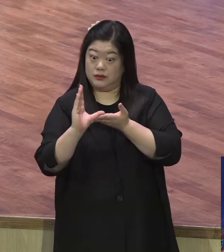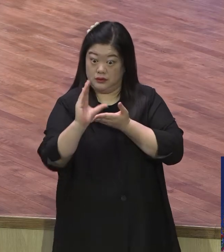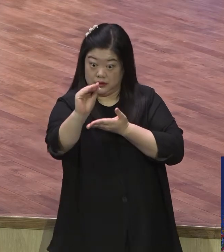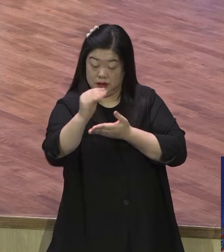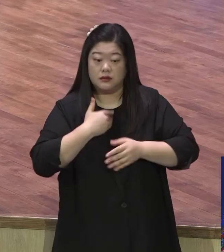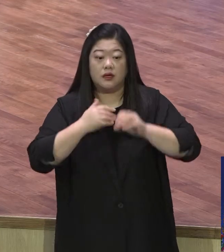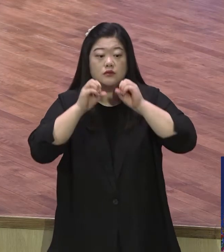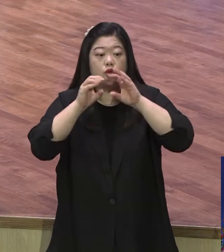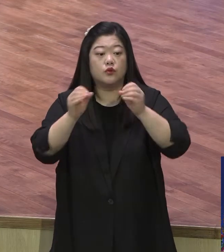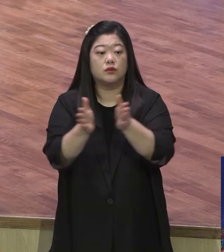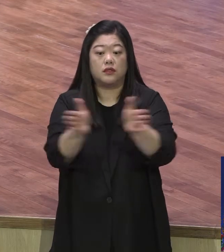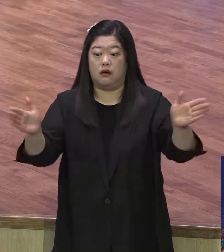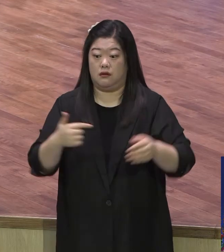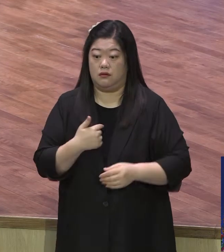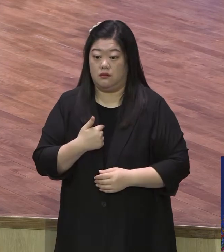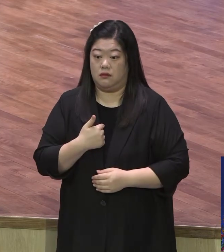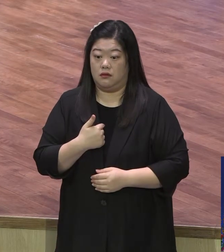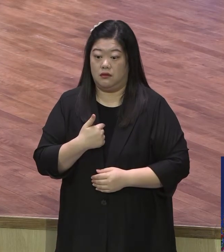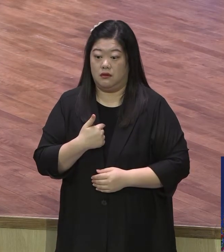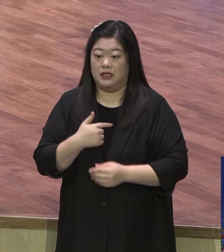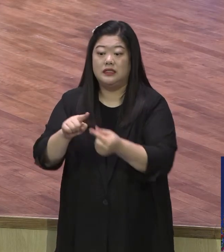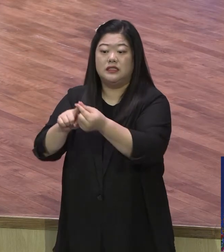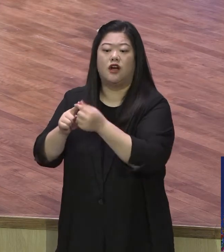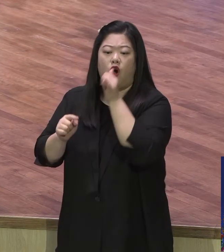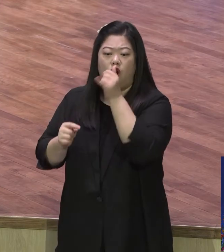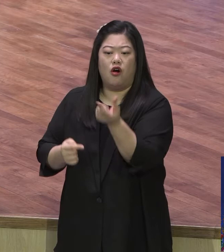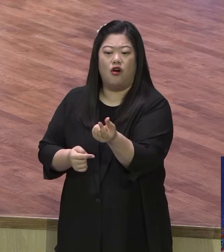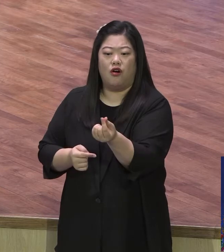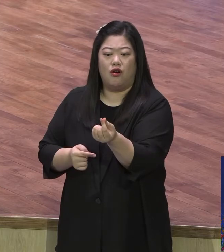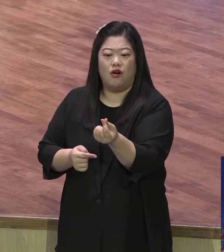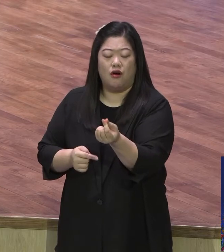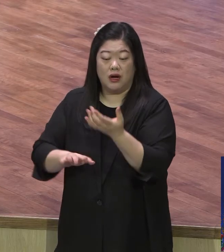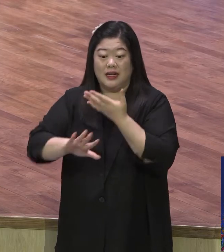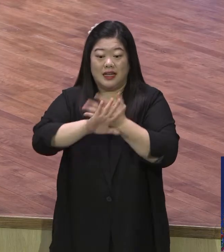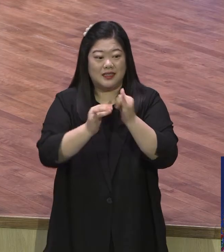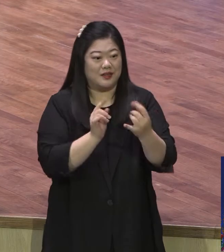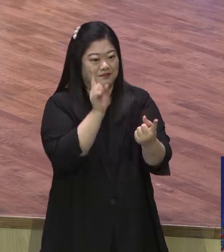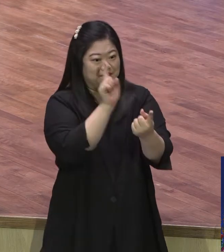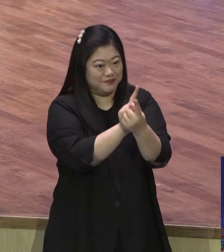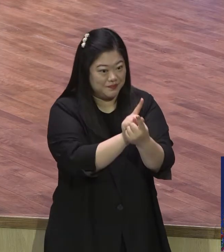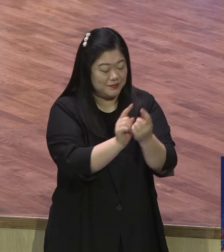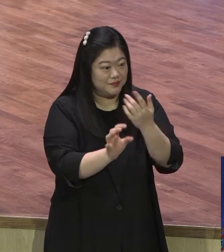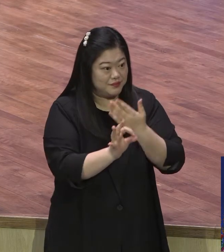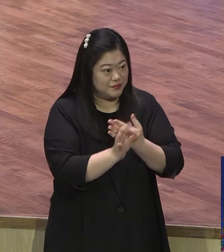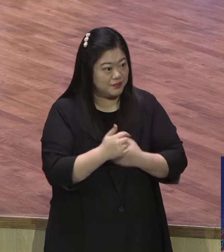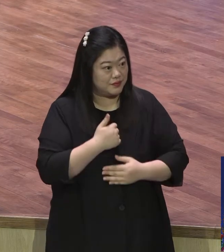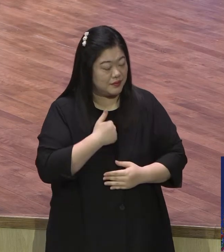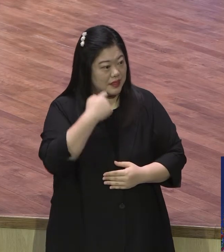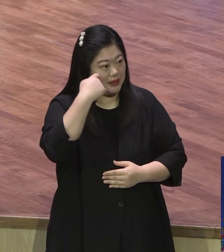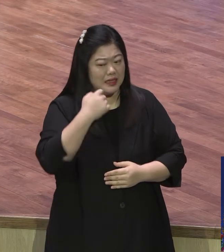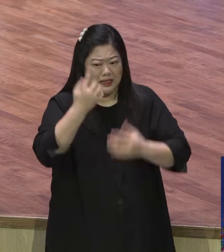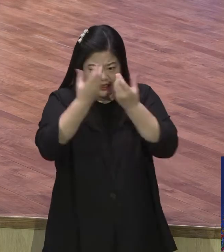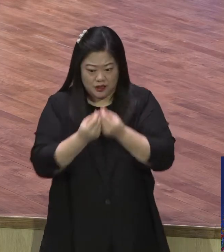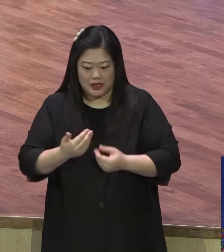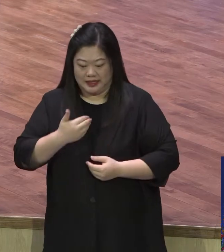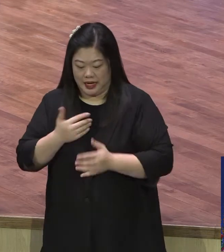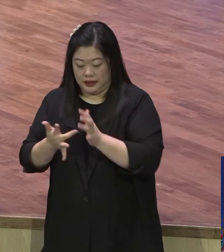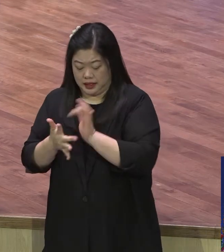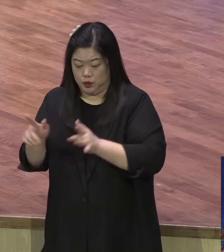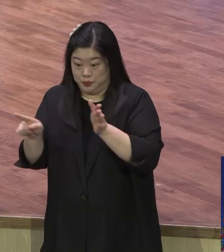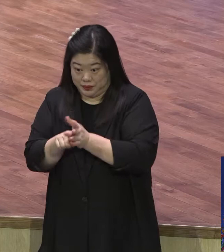정말로 구원받은 확신이 있으면 여러분 다른 사람 바라볼 때에 구원못받은 사람 바라볼 때 불쌍한